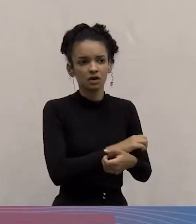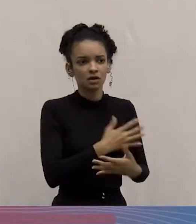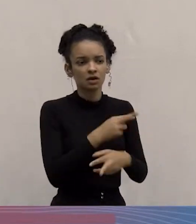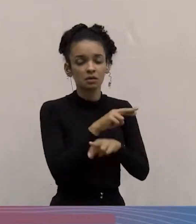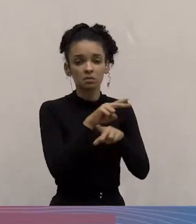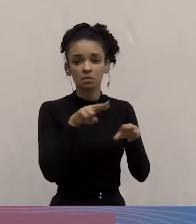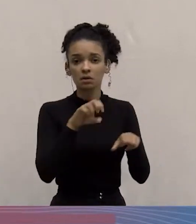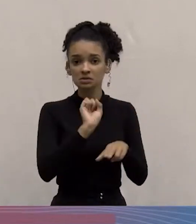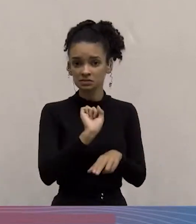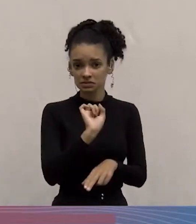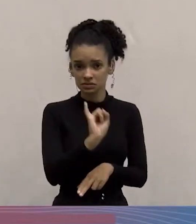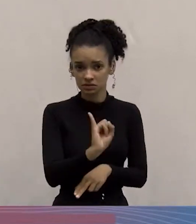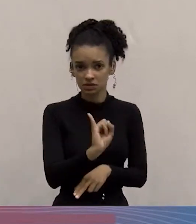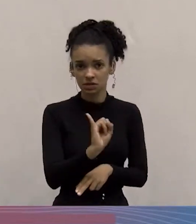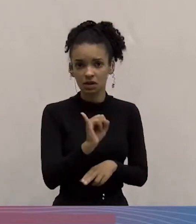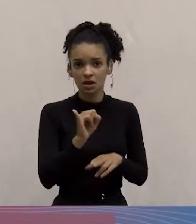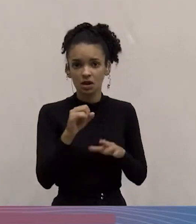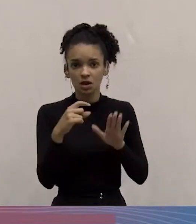versículo